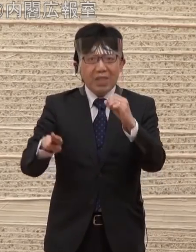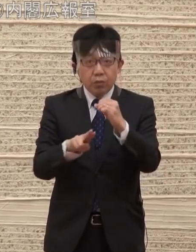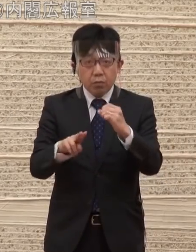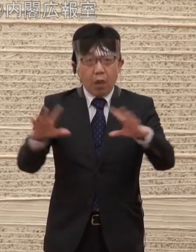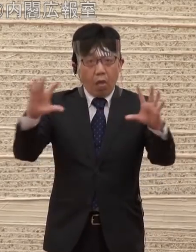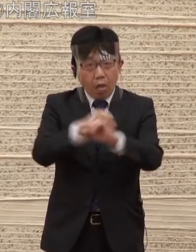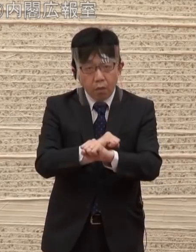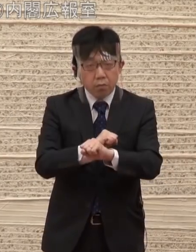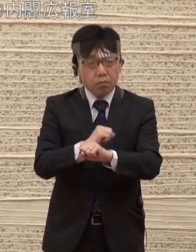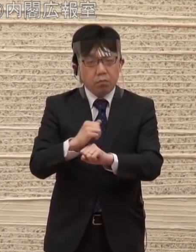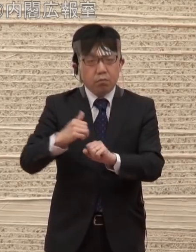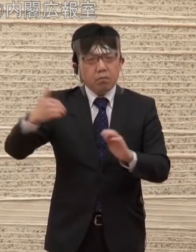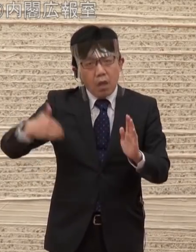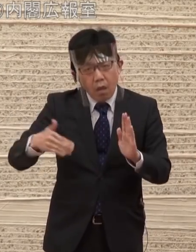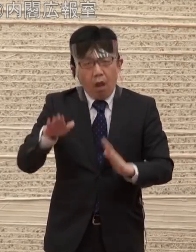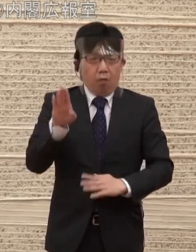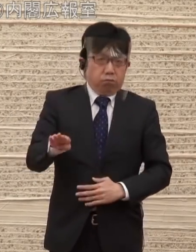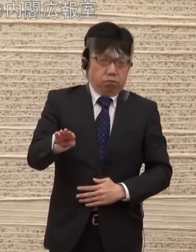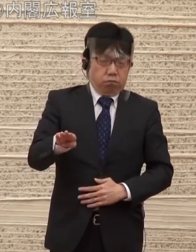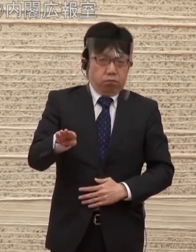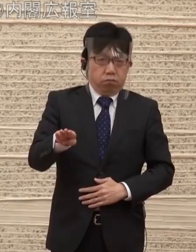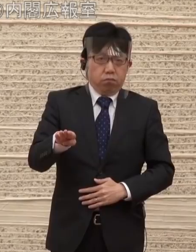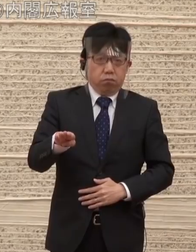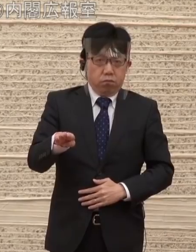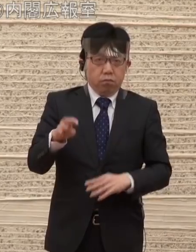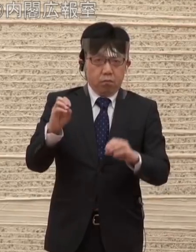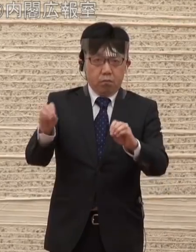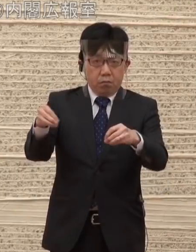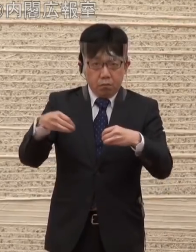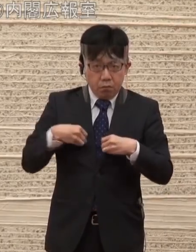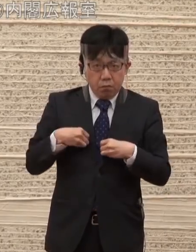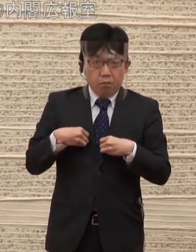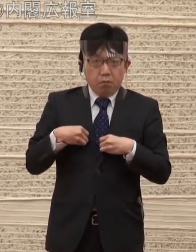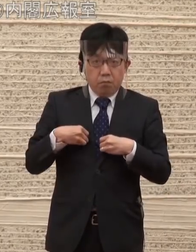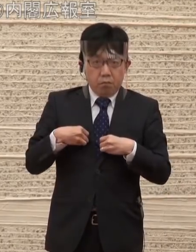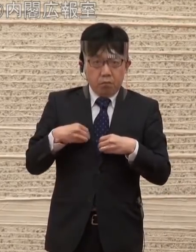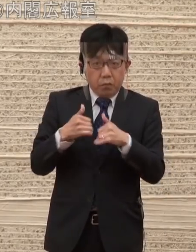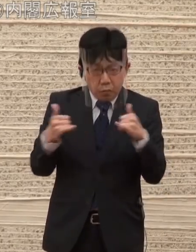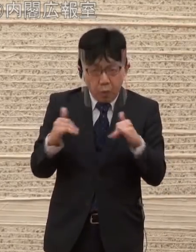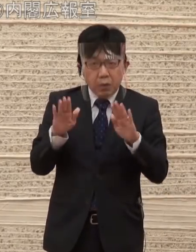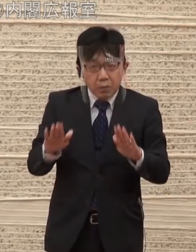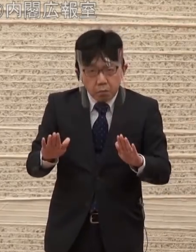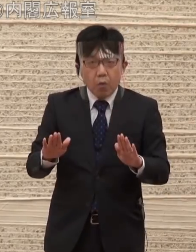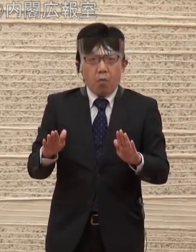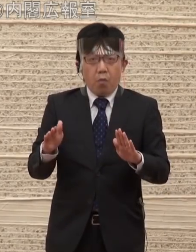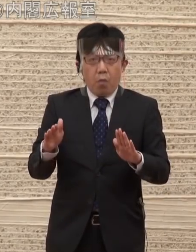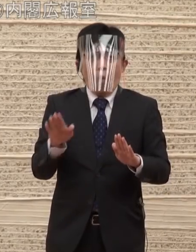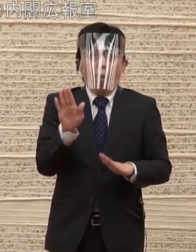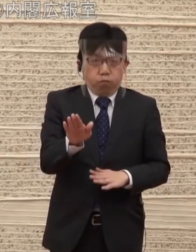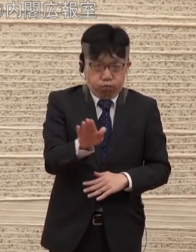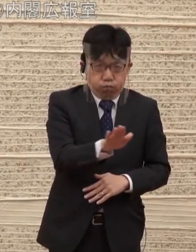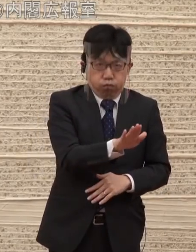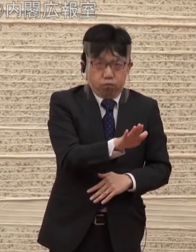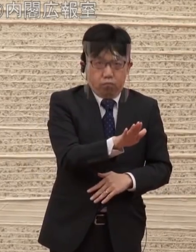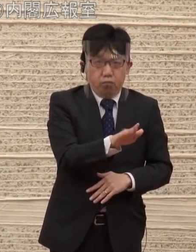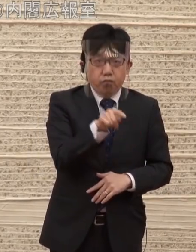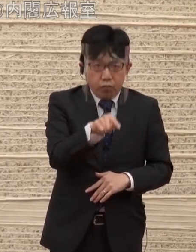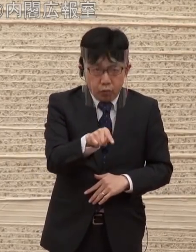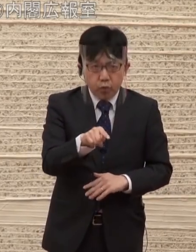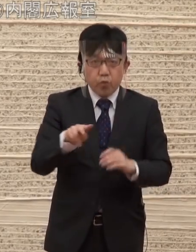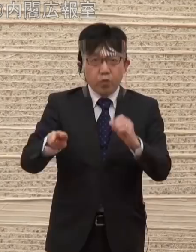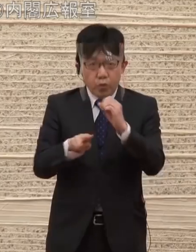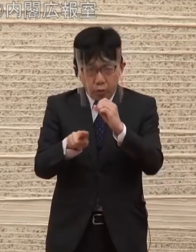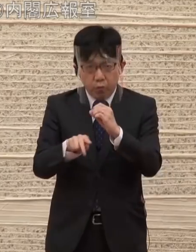たわけでもありませんし新規の感染者がゼロになったわけでたい理由ありましてこれからもこのウィルスとの闘いは長い道のり